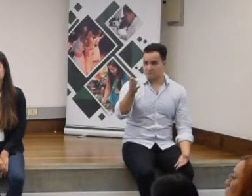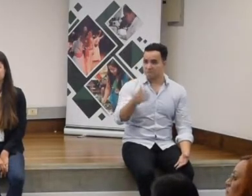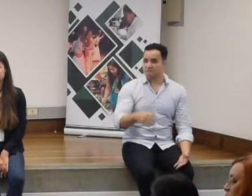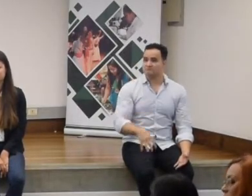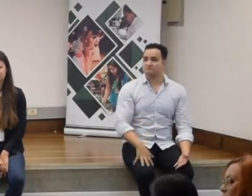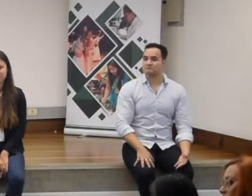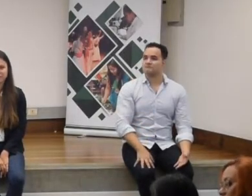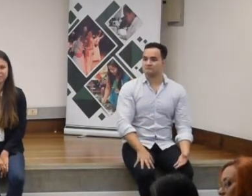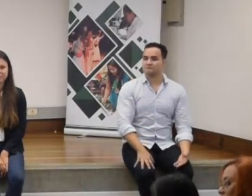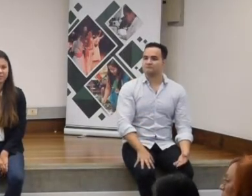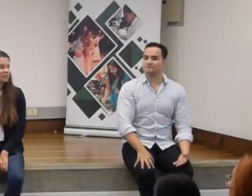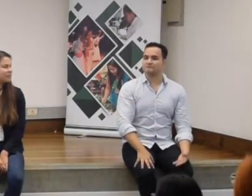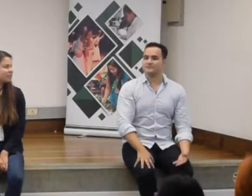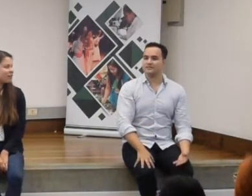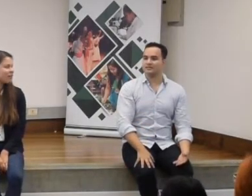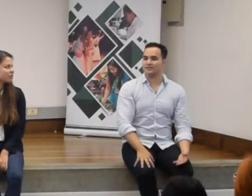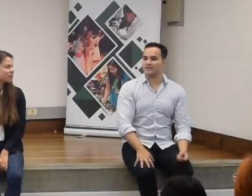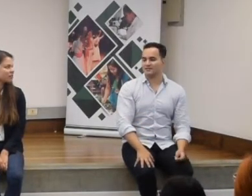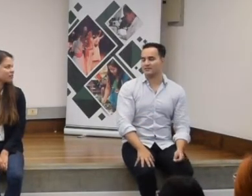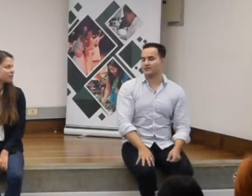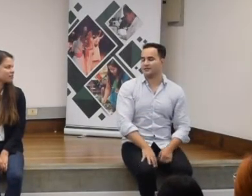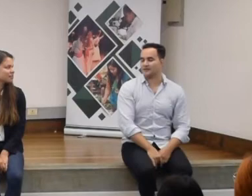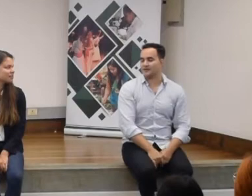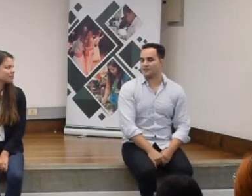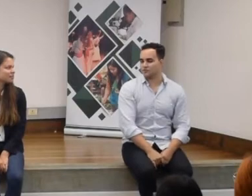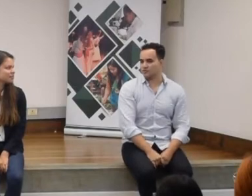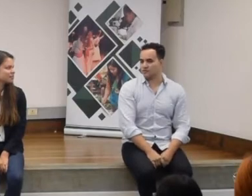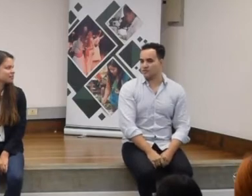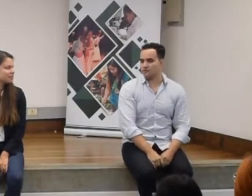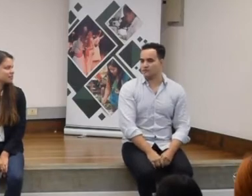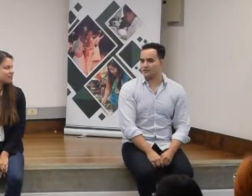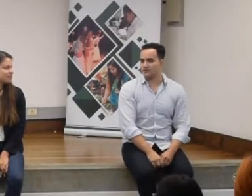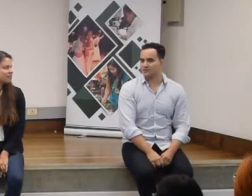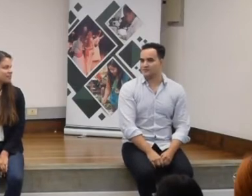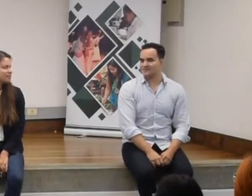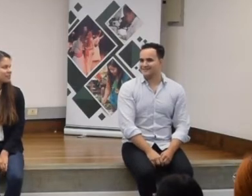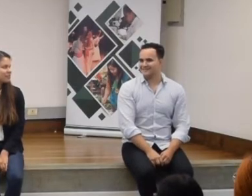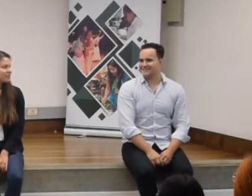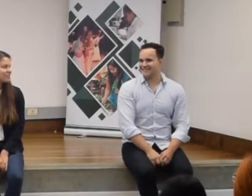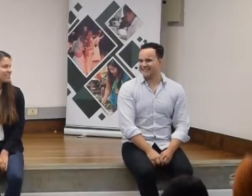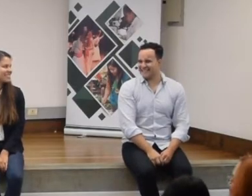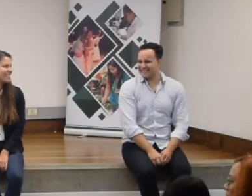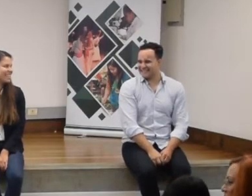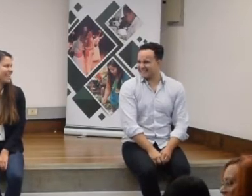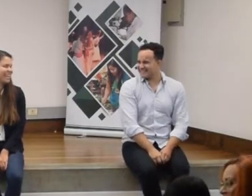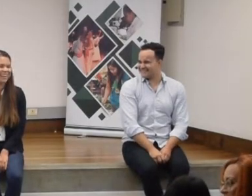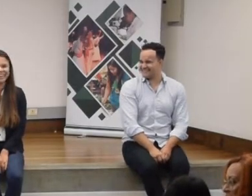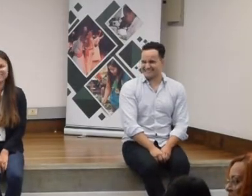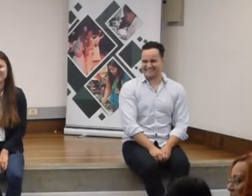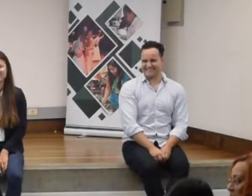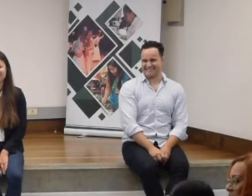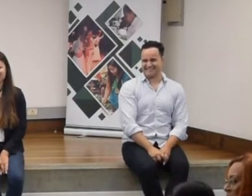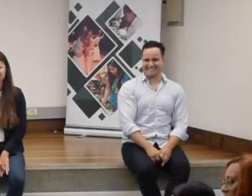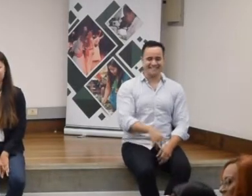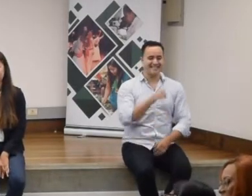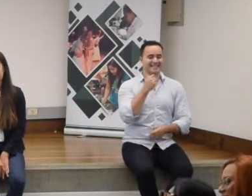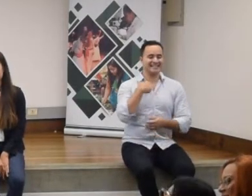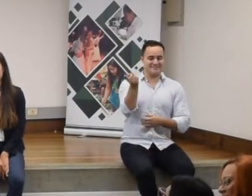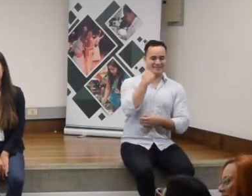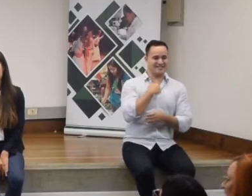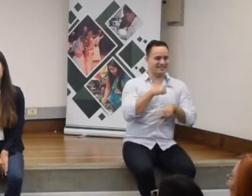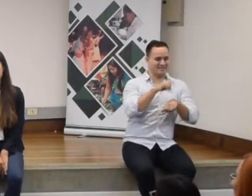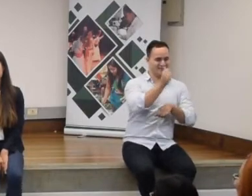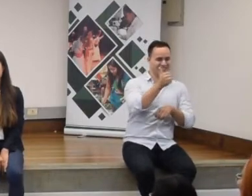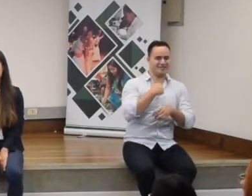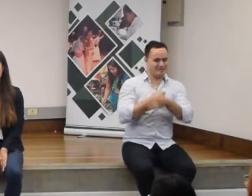Pero como Santiago terminamos, cerramos. Sí, entonces ahorita tomaríamos 2 minutos. Bueno, sabes que yo invité al tinto. Pero él no dijo